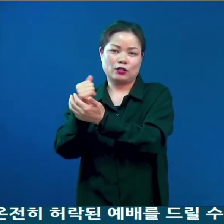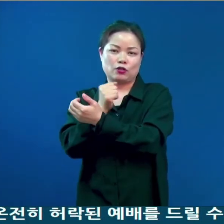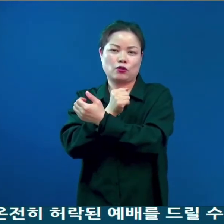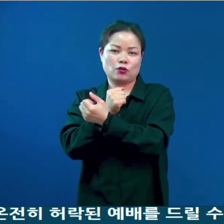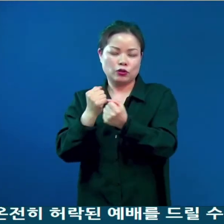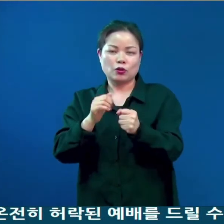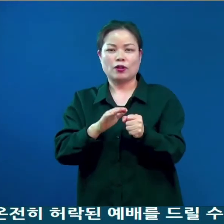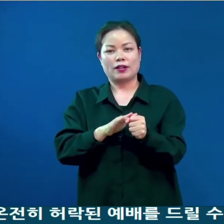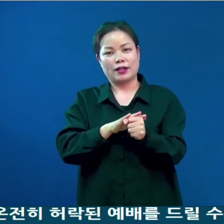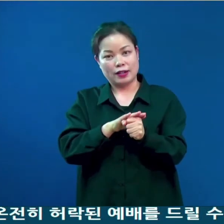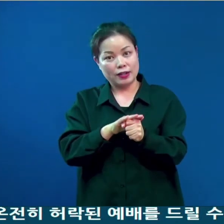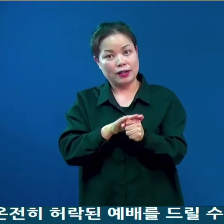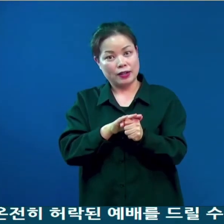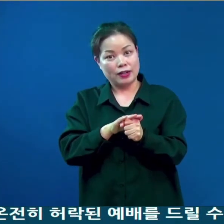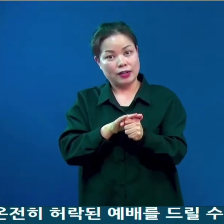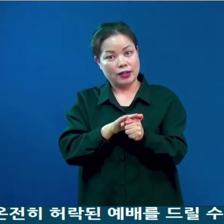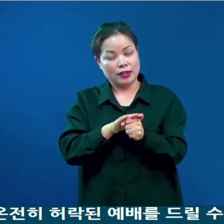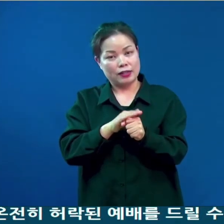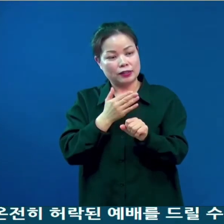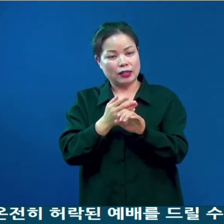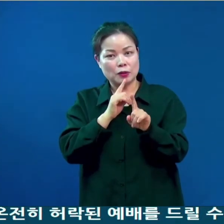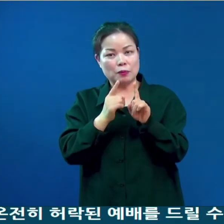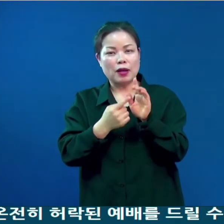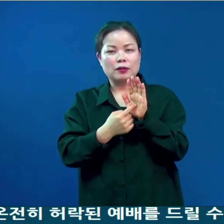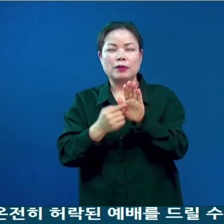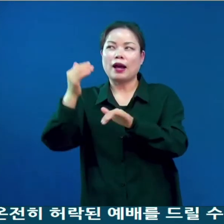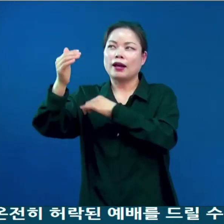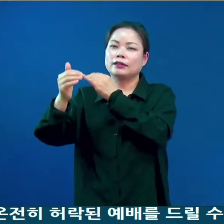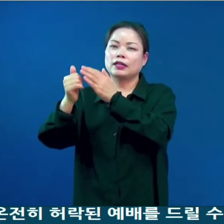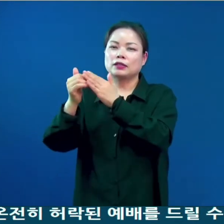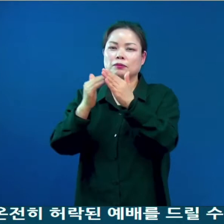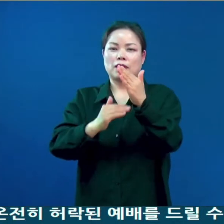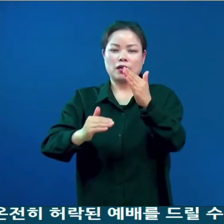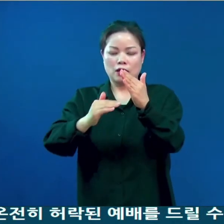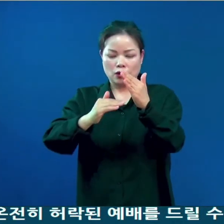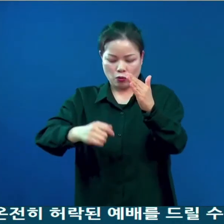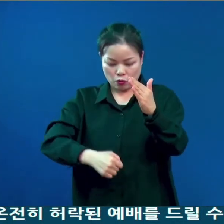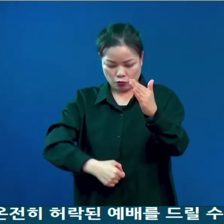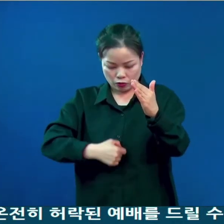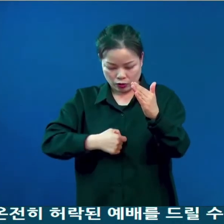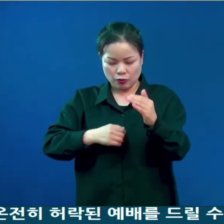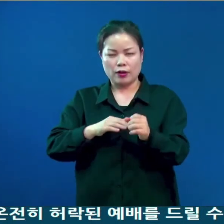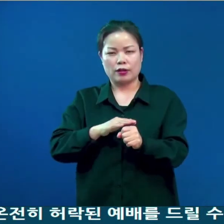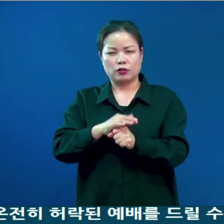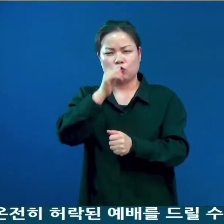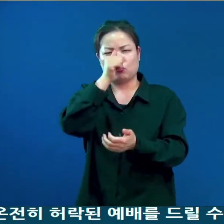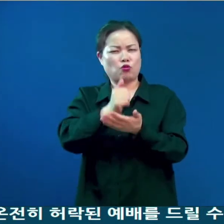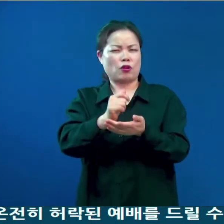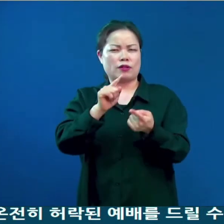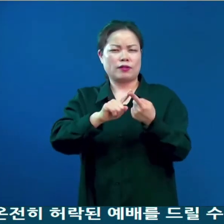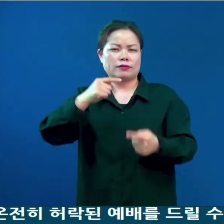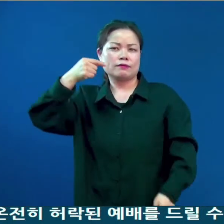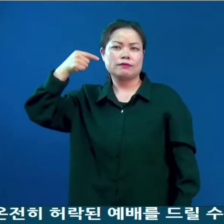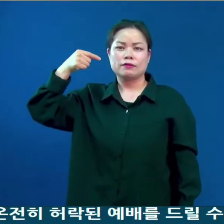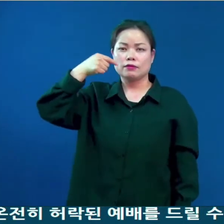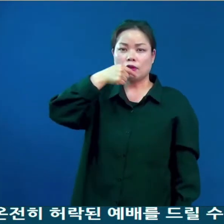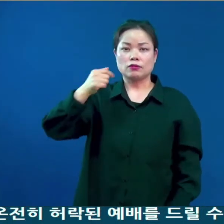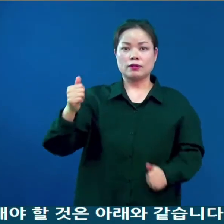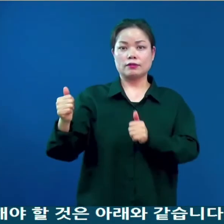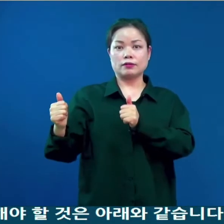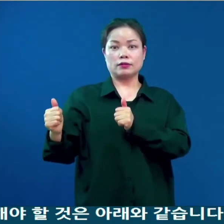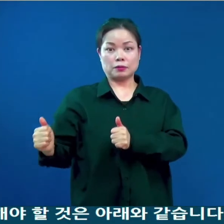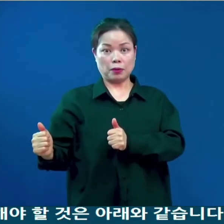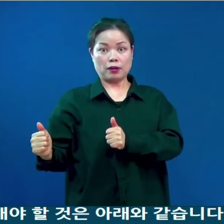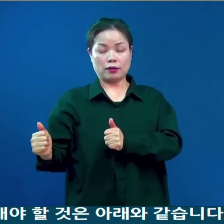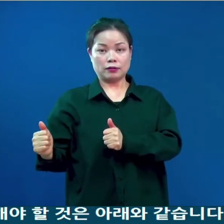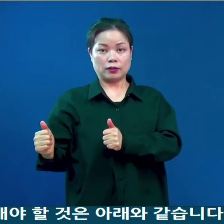용서와 사랑, 다른 걸 말로 표현하면 하나님의 공의와 사랑입니다. 죄에 대해선 철저하게